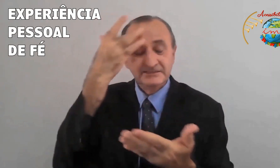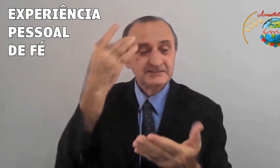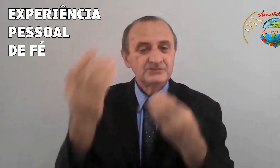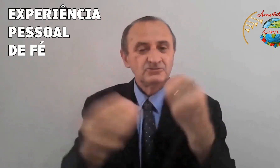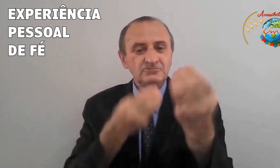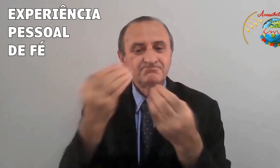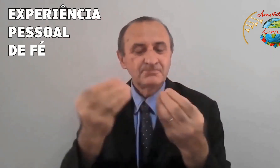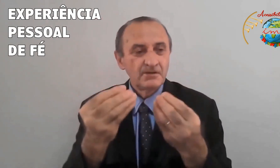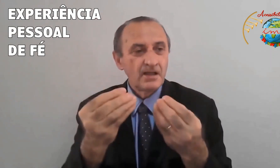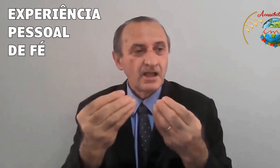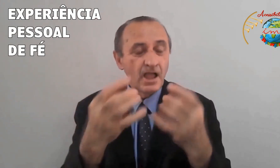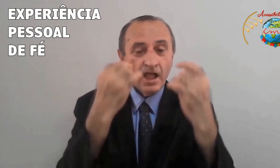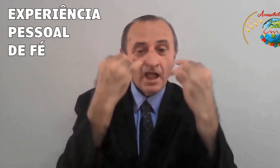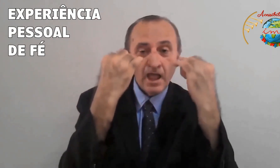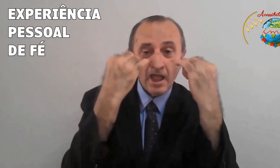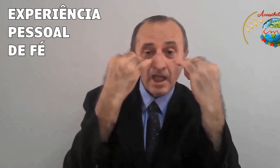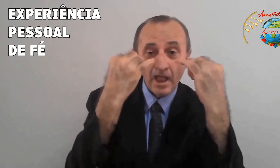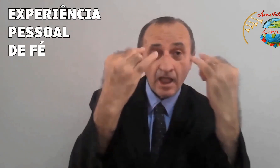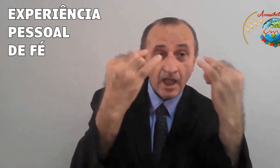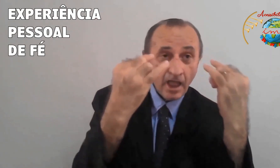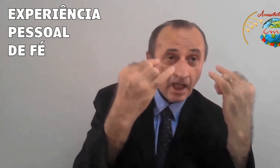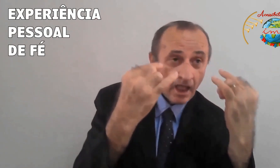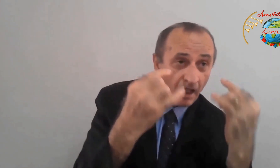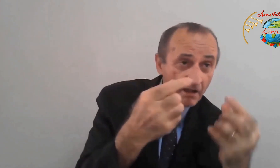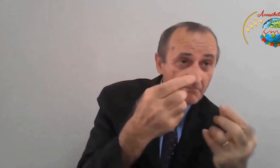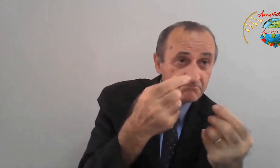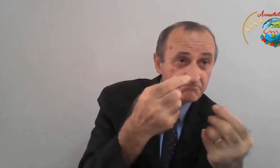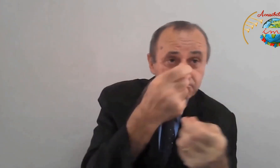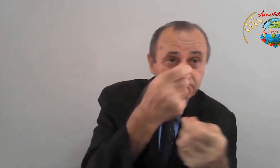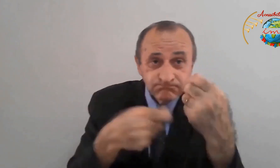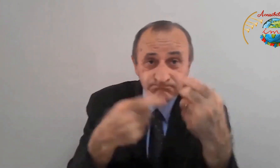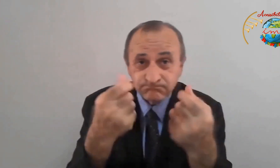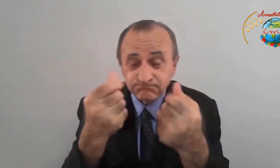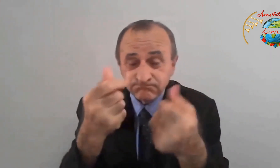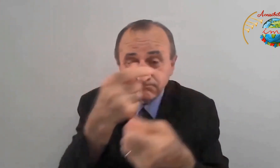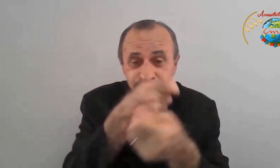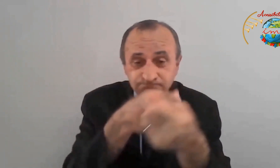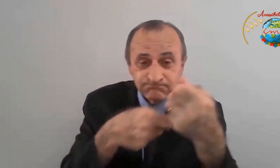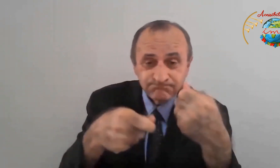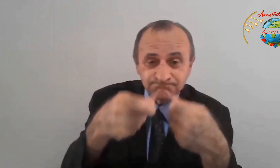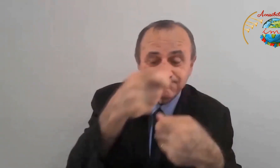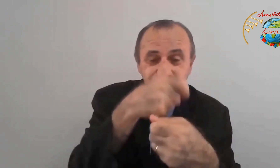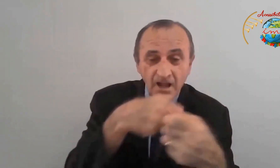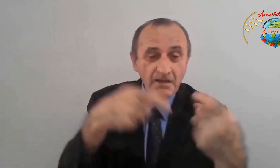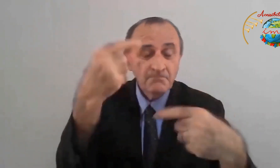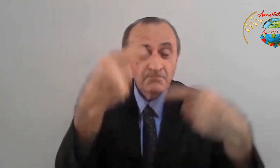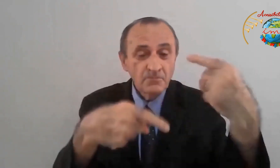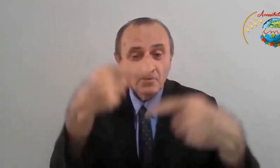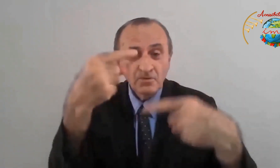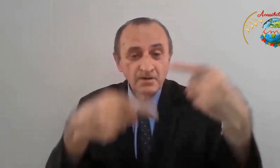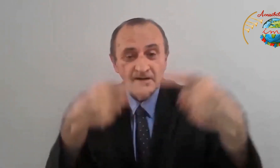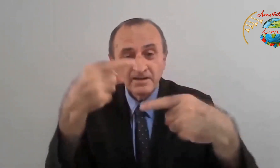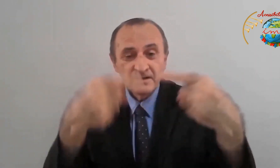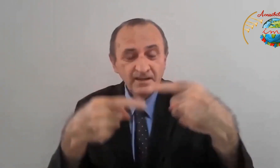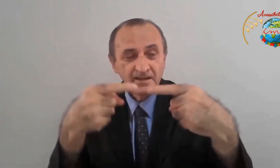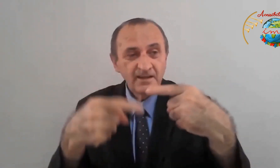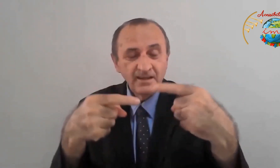Fé em Deus. Então, o que veio no lugar? Os interesses econômicos, políticos,